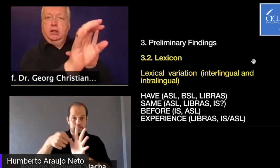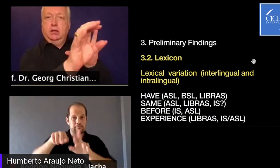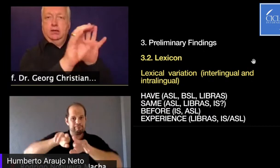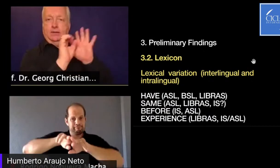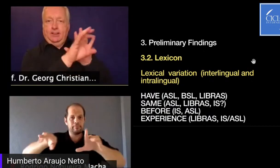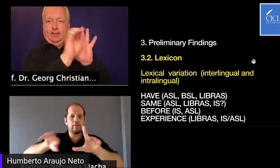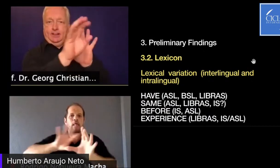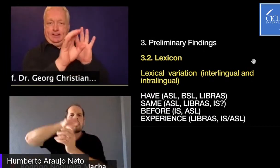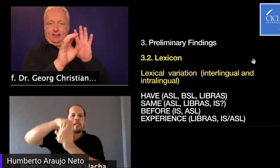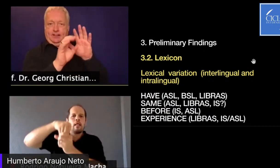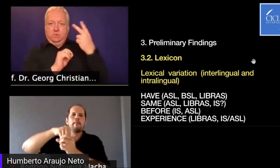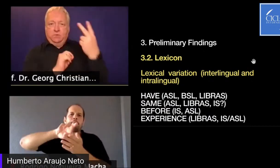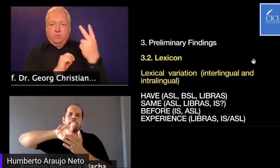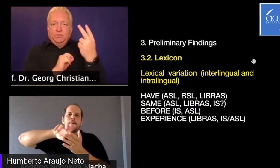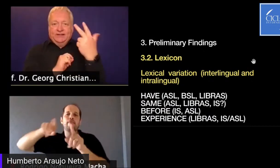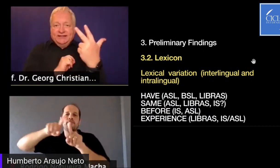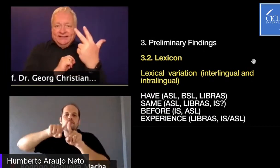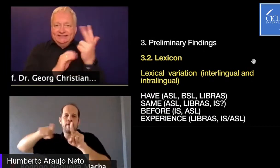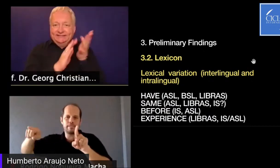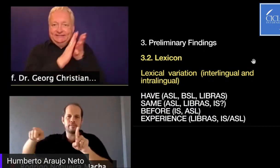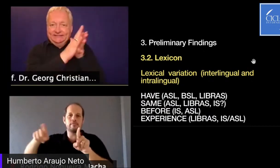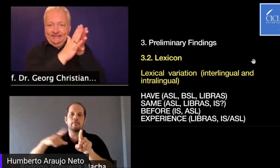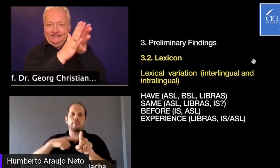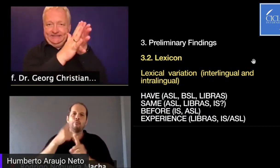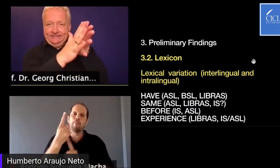a gente observa algumas variações